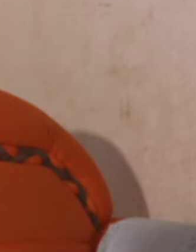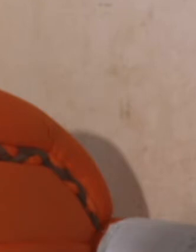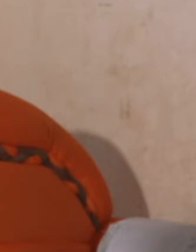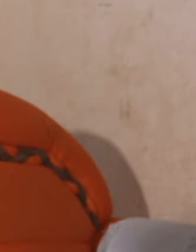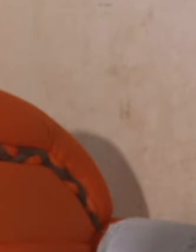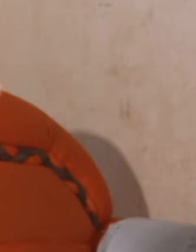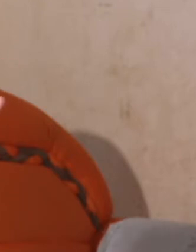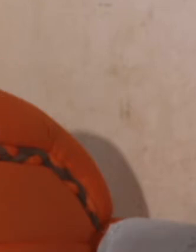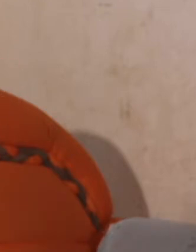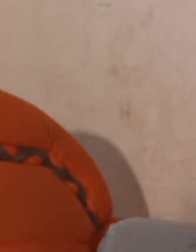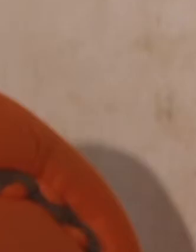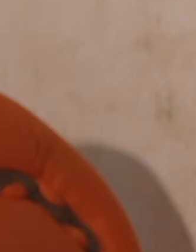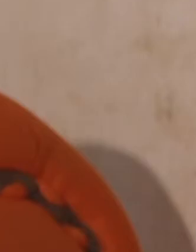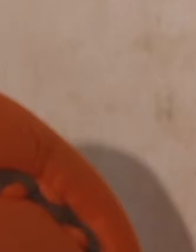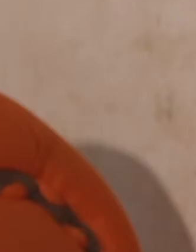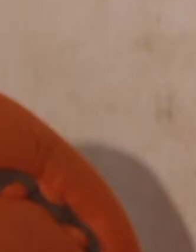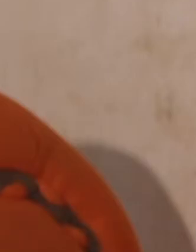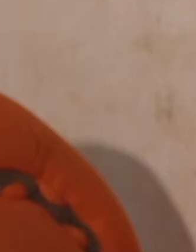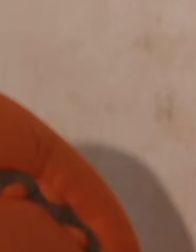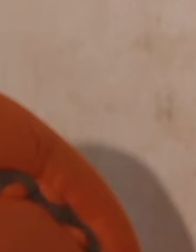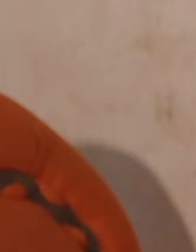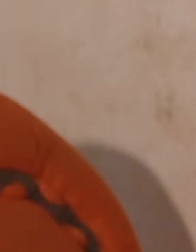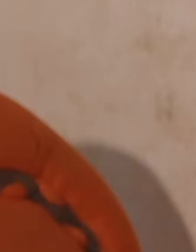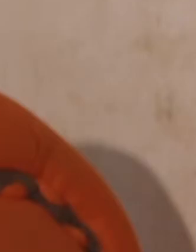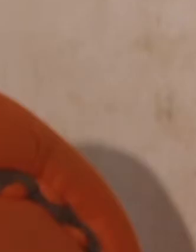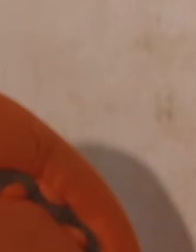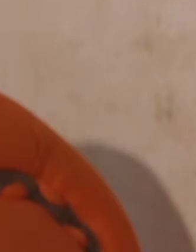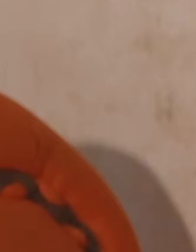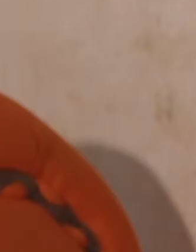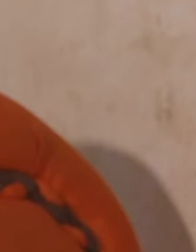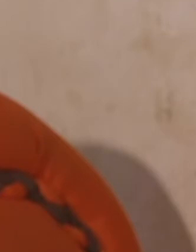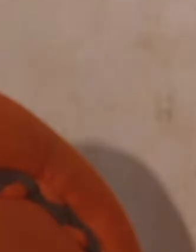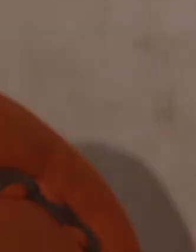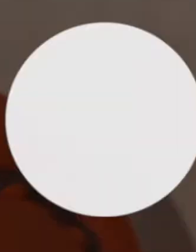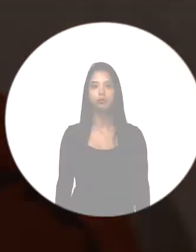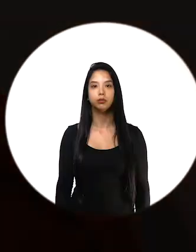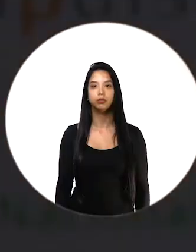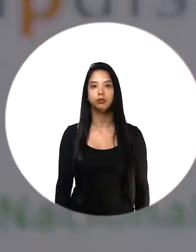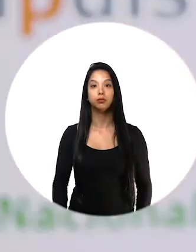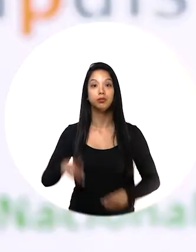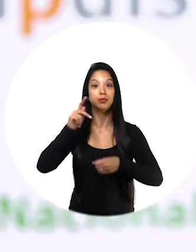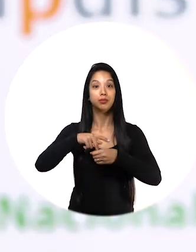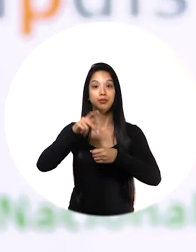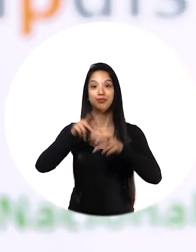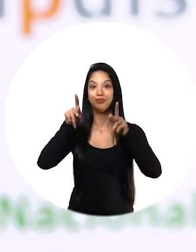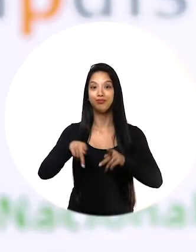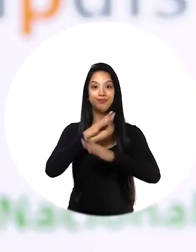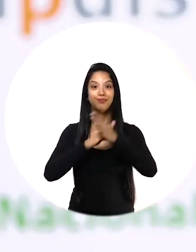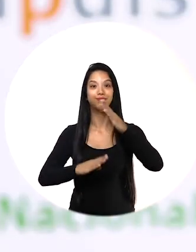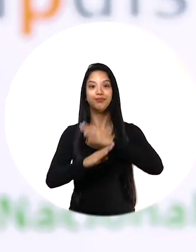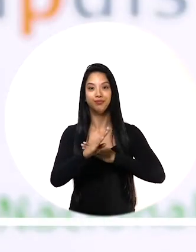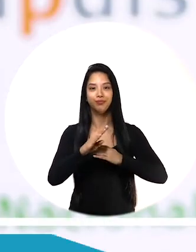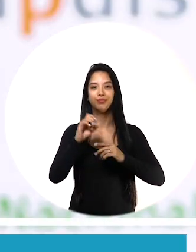antes y también puedo mostrar a otros el mensaje de que hay riesgo del río o de inundación. La participación